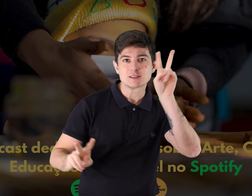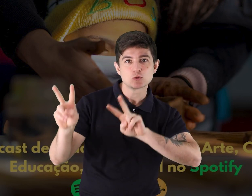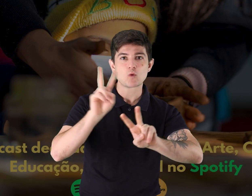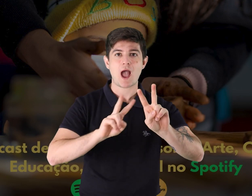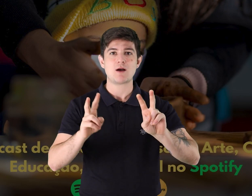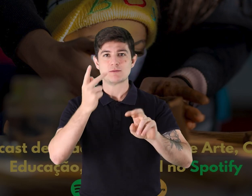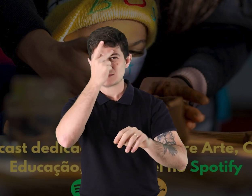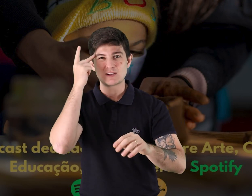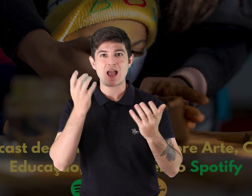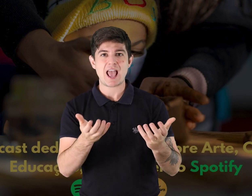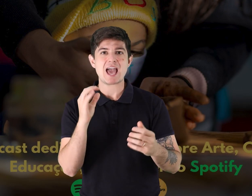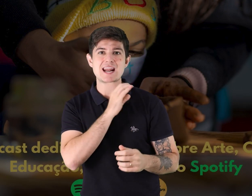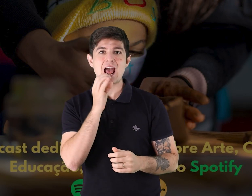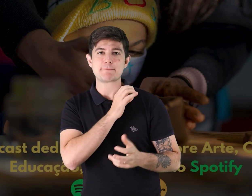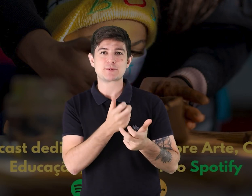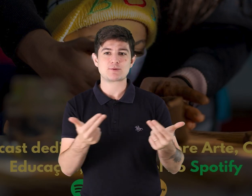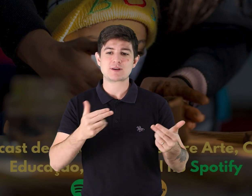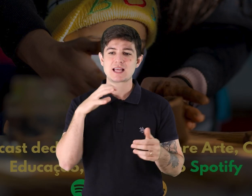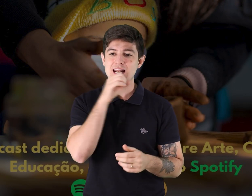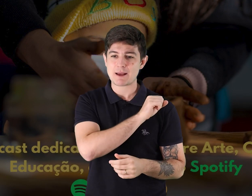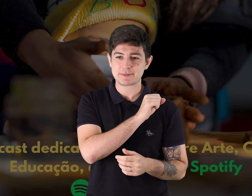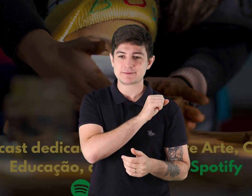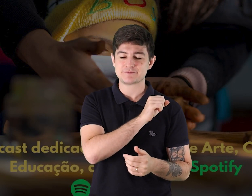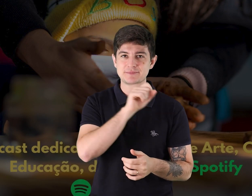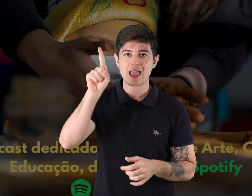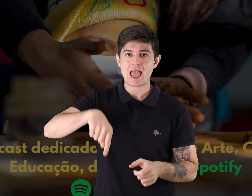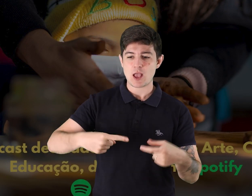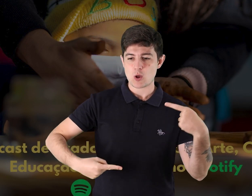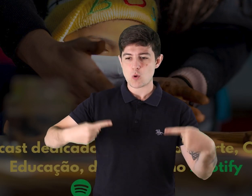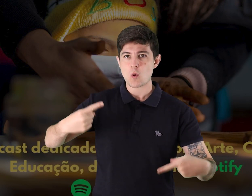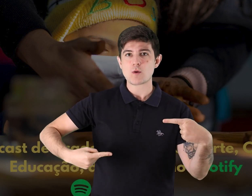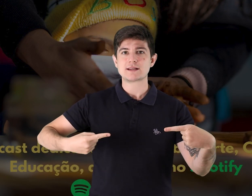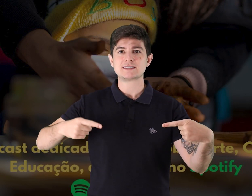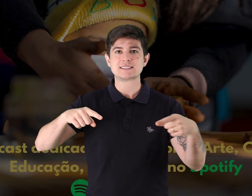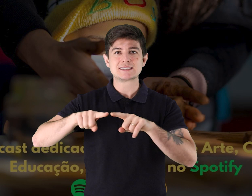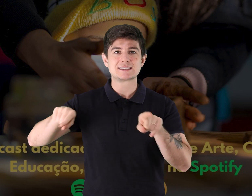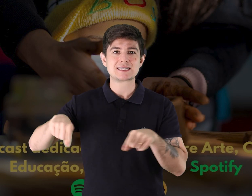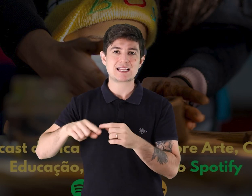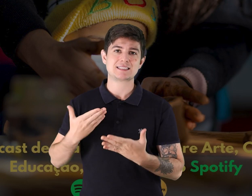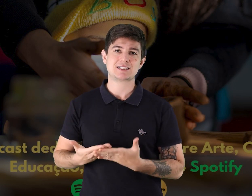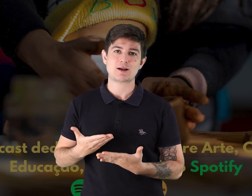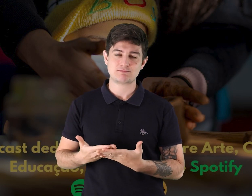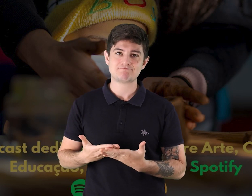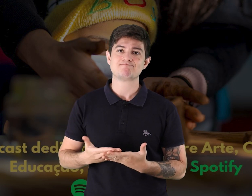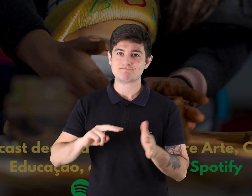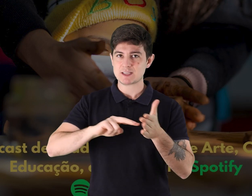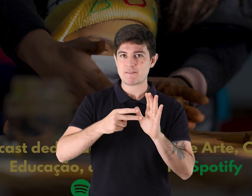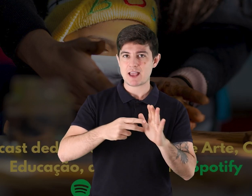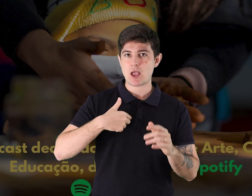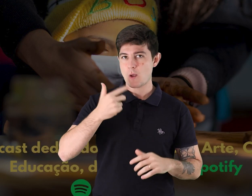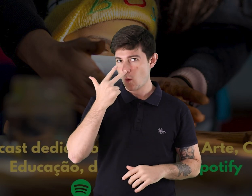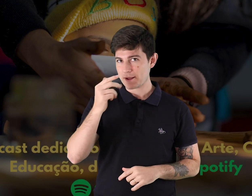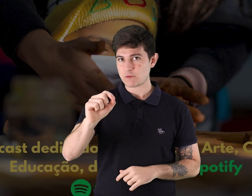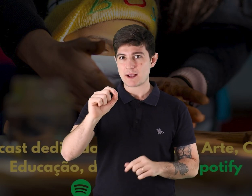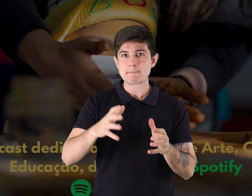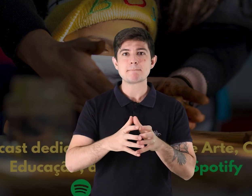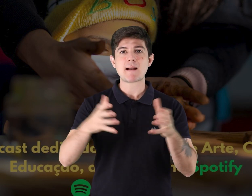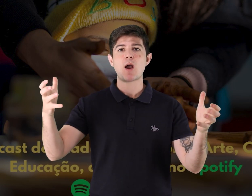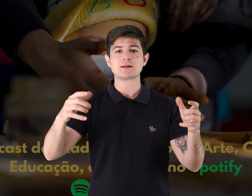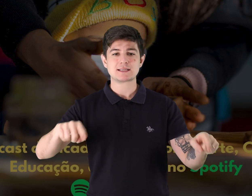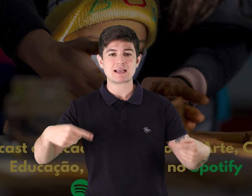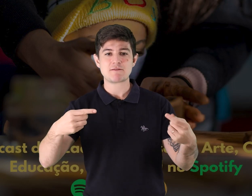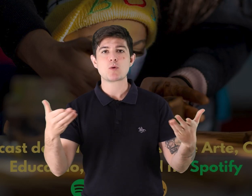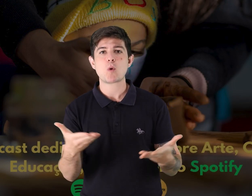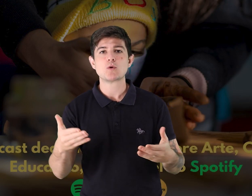apelo visual, o apelo do rápido, né, são concorrentes da sala de aula. Então, o